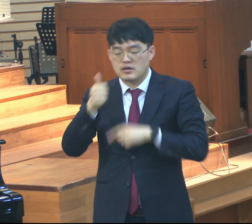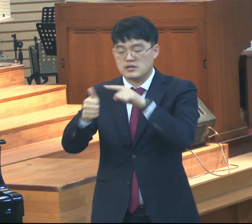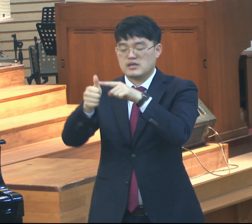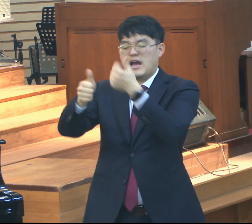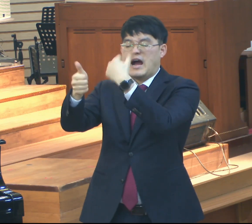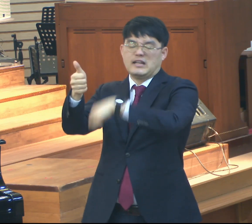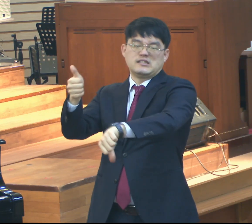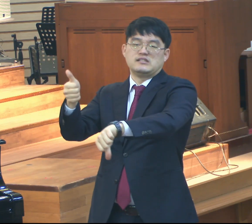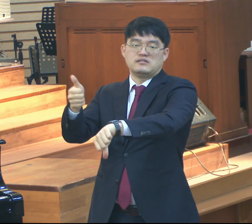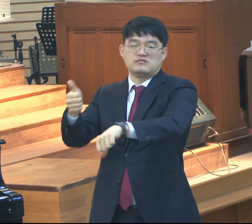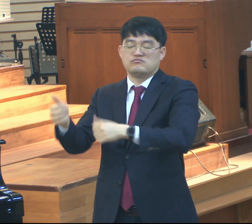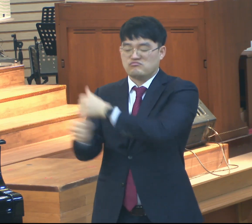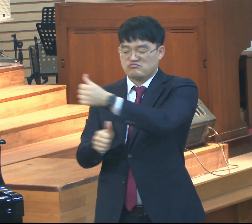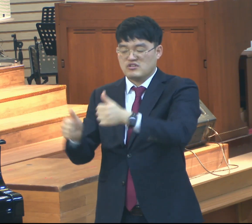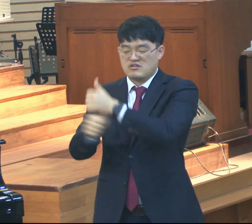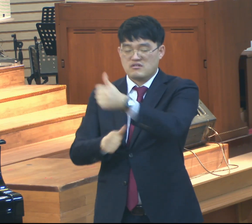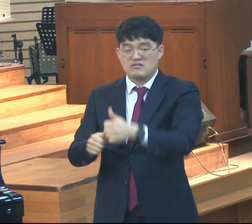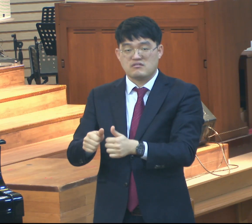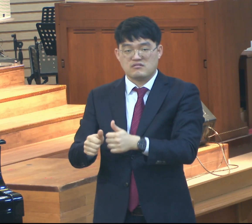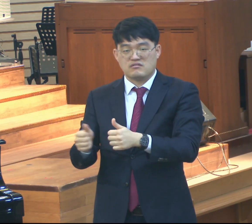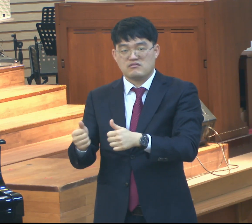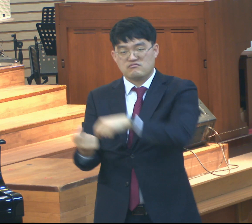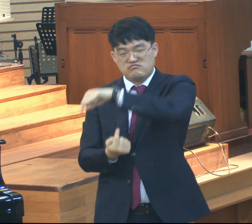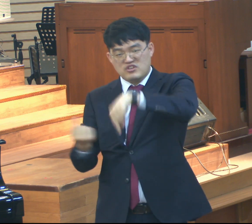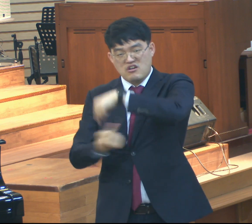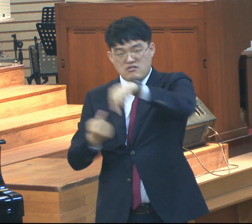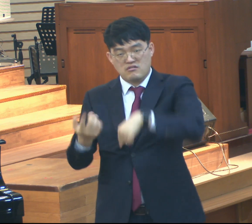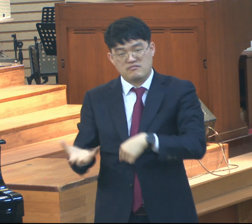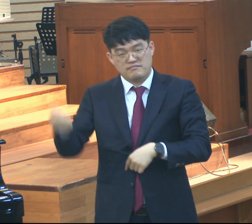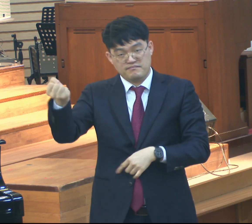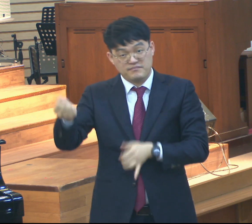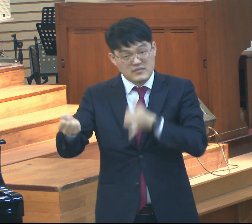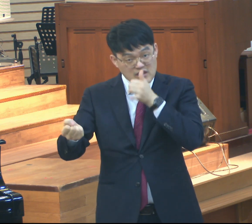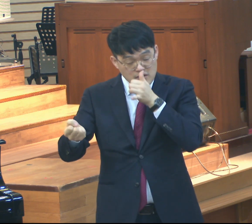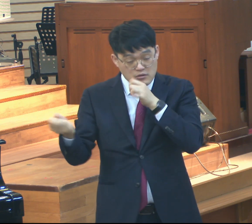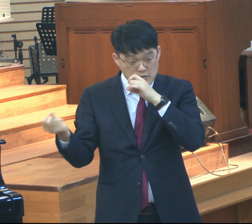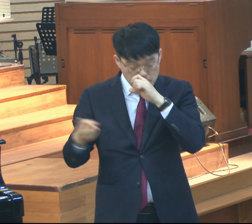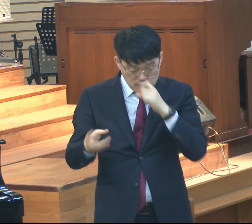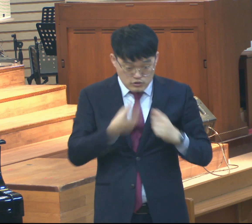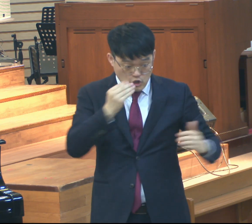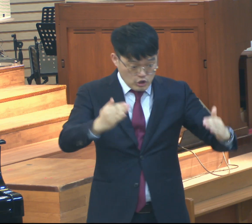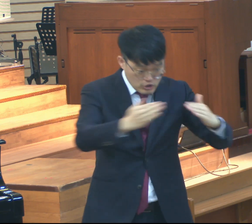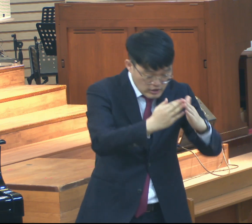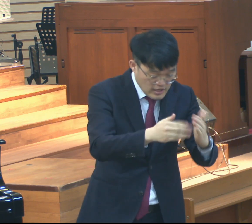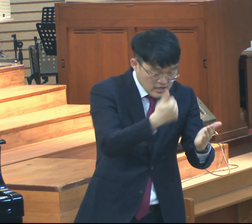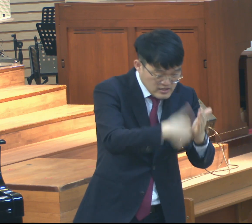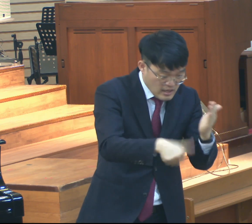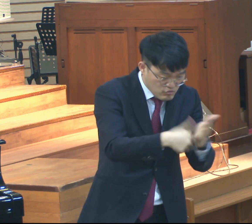안에서 제물을 파는 그 일도 그 상인들을 조종하는 사람도 안나스였던